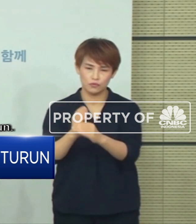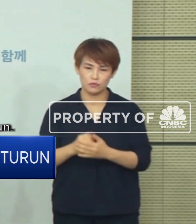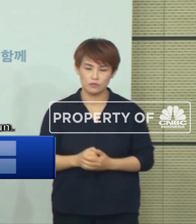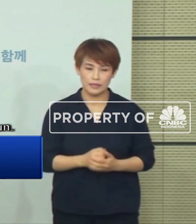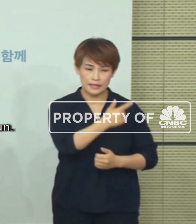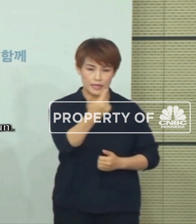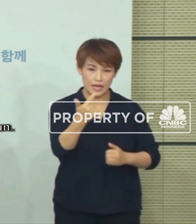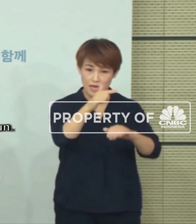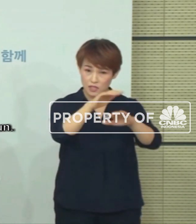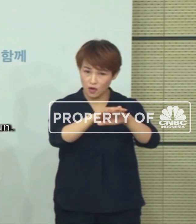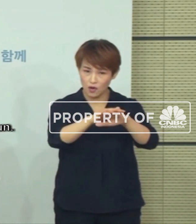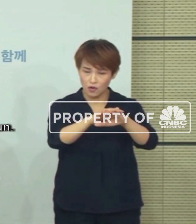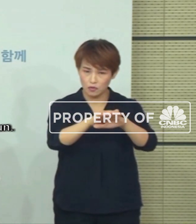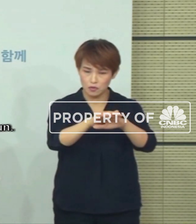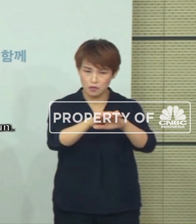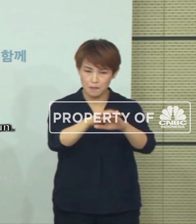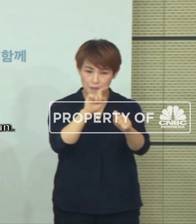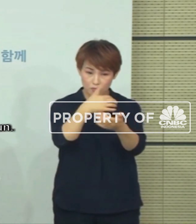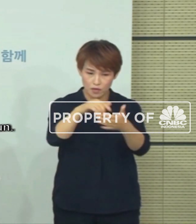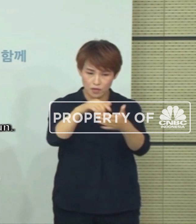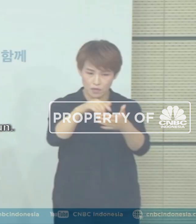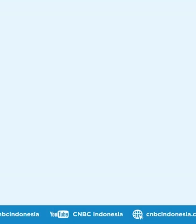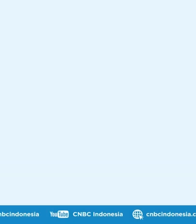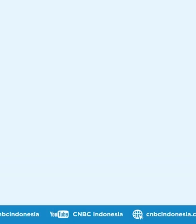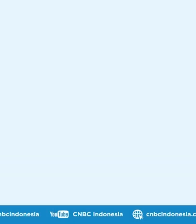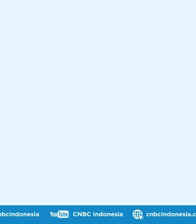tentu anda khai